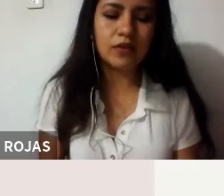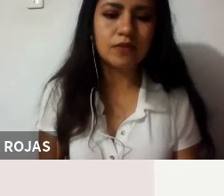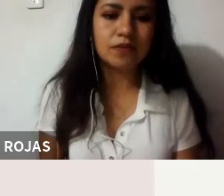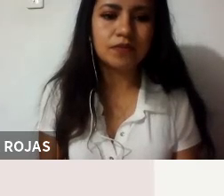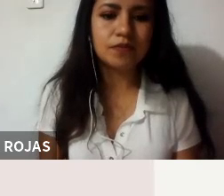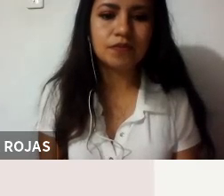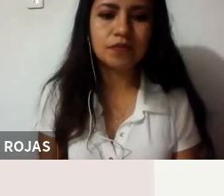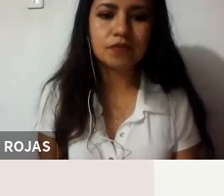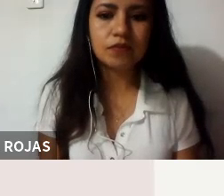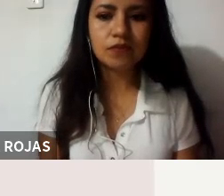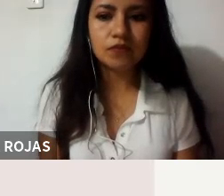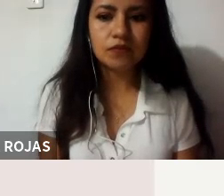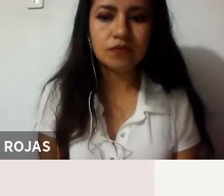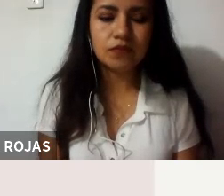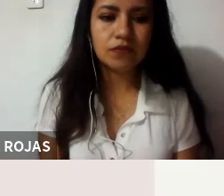infarto.